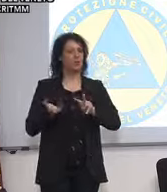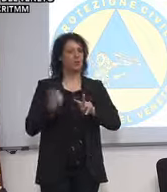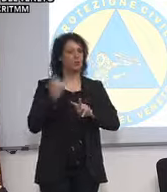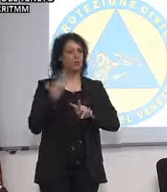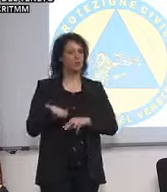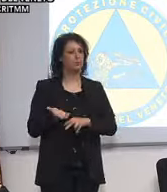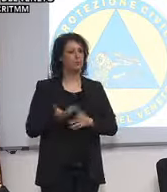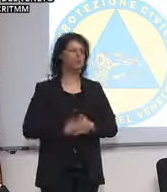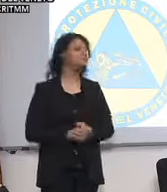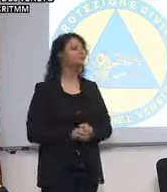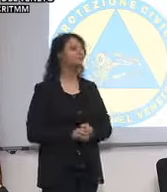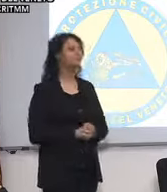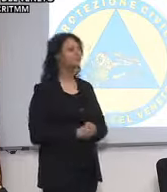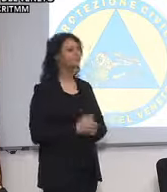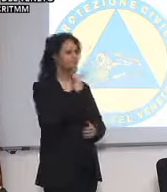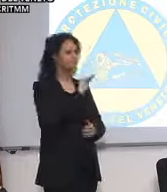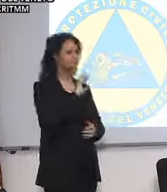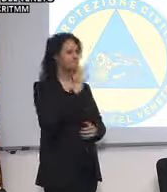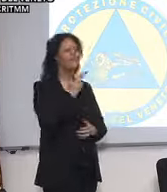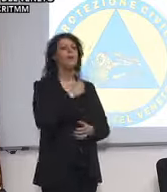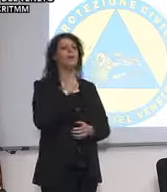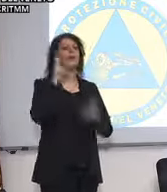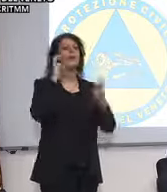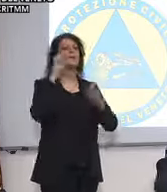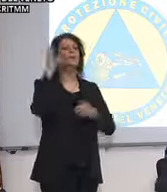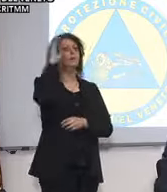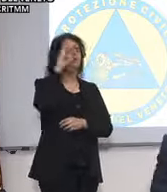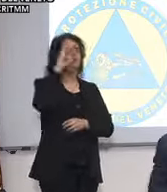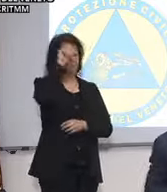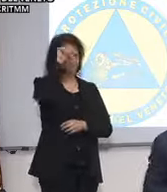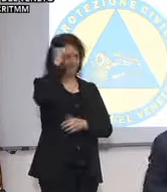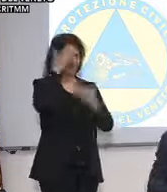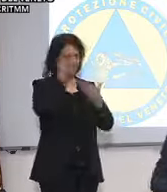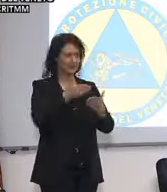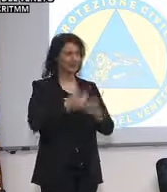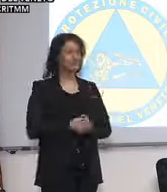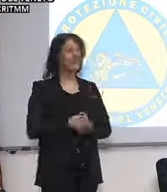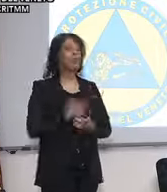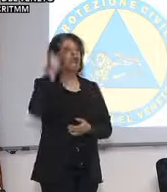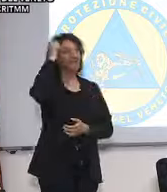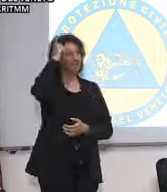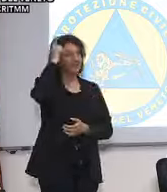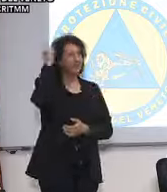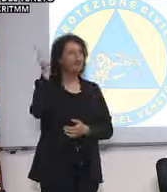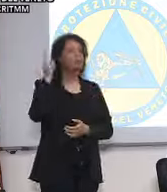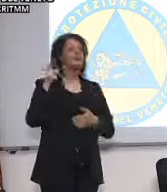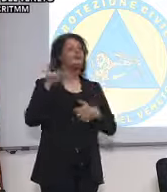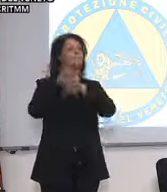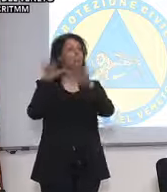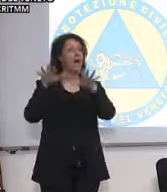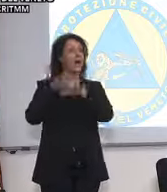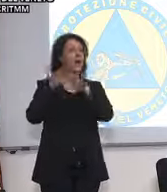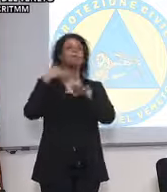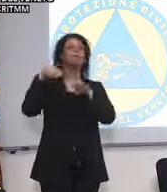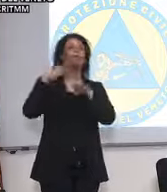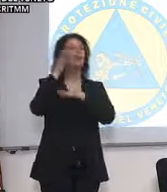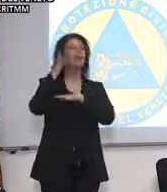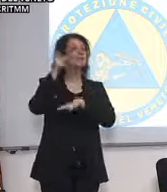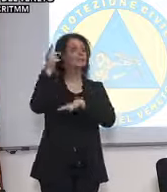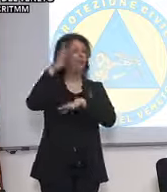Dal NAS torna sui temi dell'estate e del turismo. I tedeschi tutti al mare in Croazia e Slovenia anziché da noi. Cosa si può fare